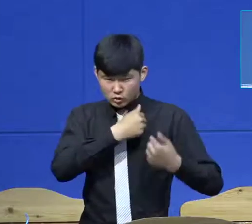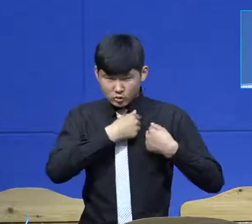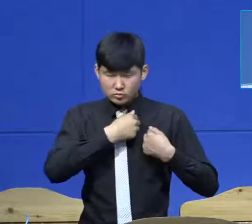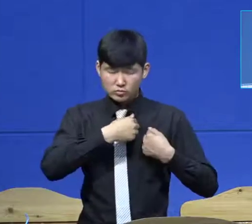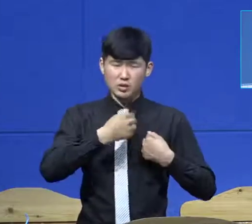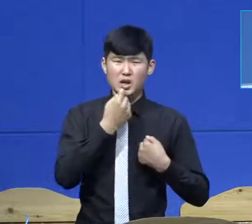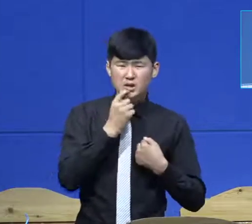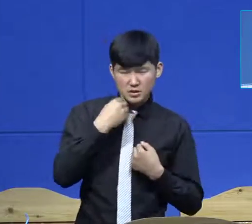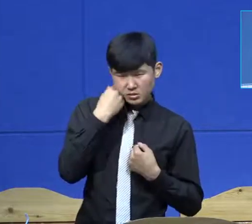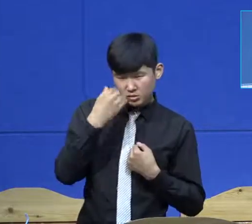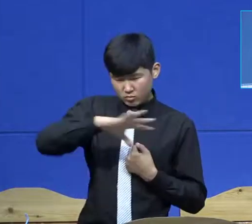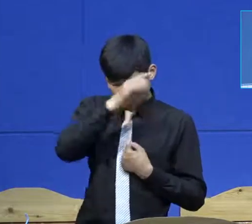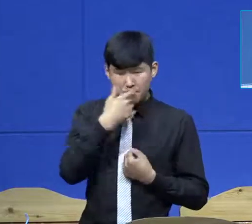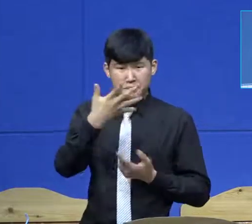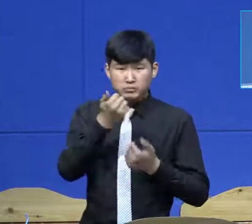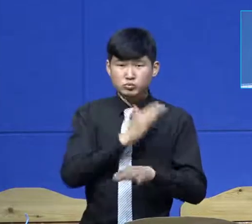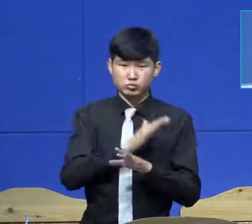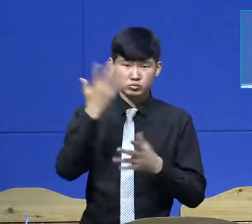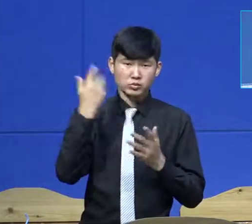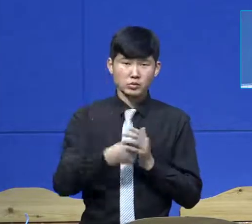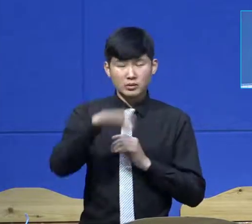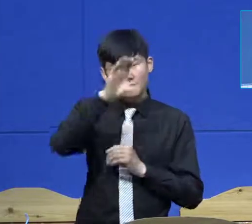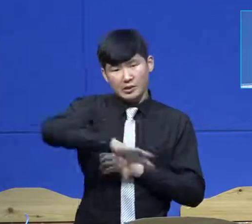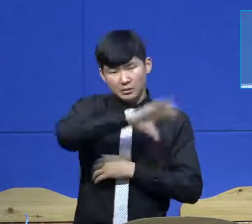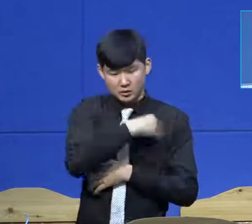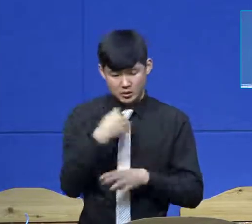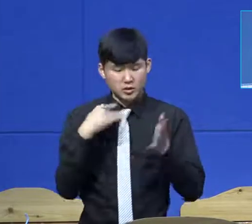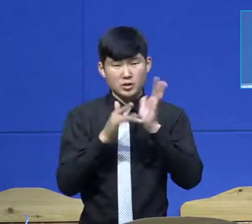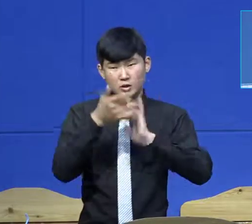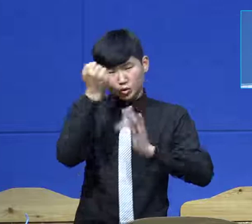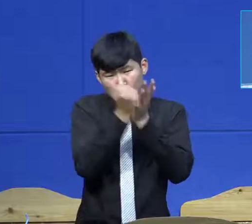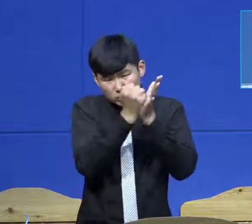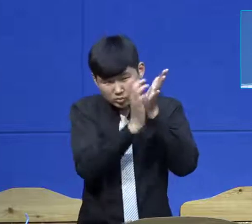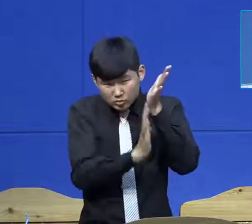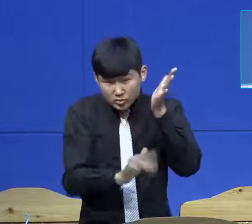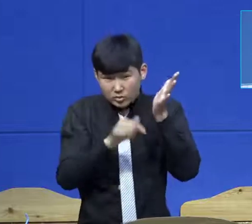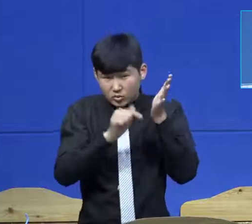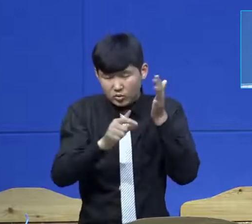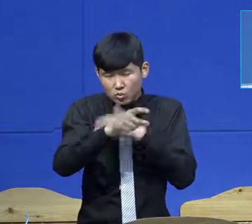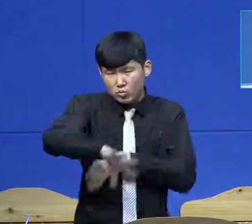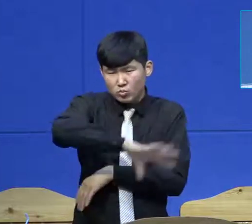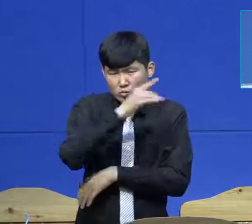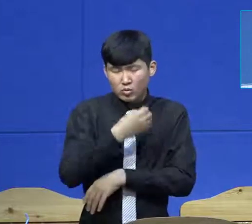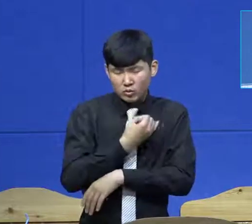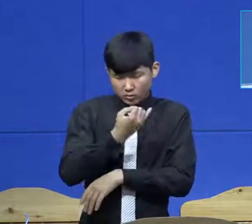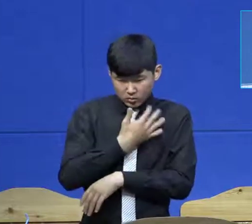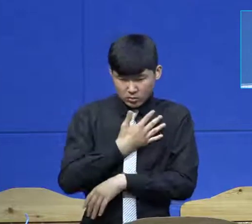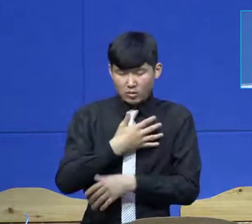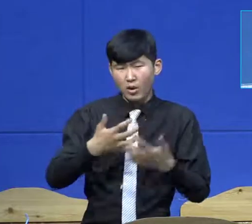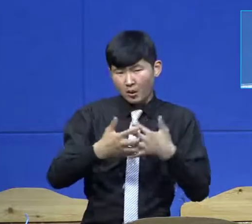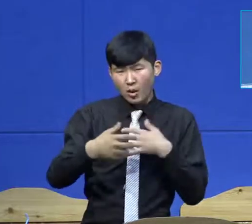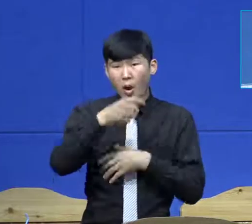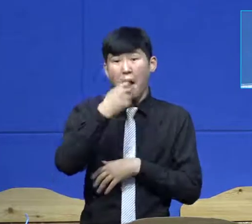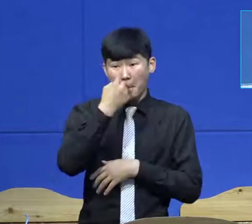намссан. Загалмаа дээр загал эзэн Есүс цусаа урсгаж явах тэр хугацаанд хүн болгон дормжиж амтай болгон муу